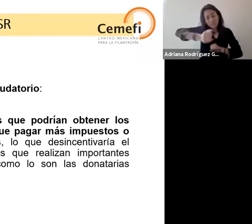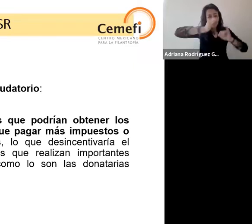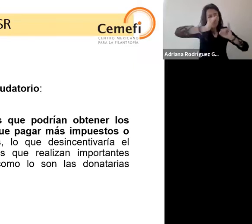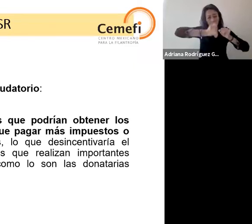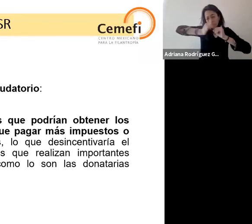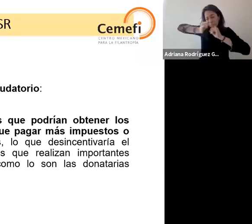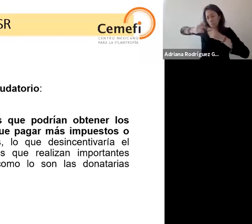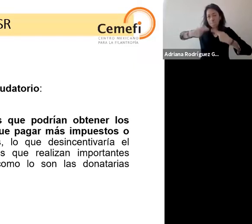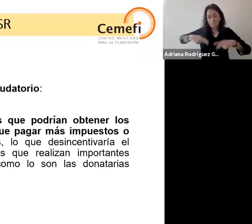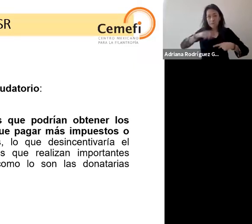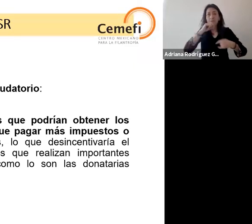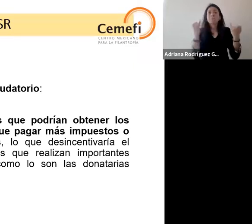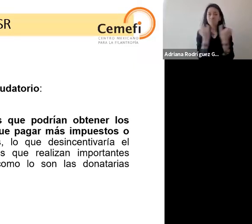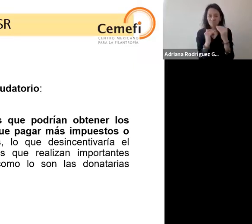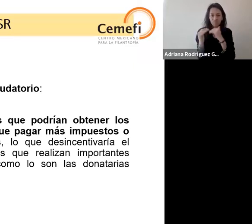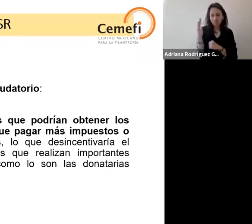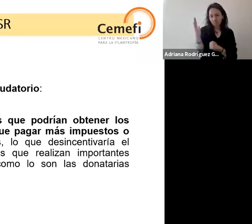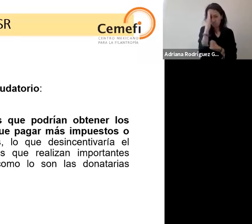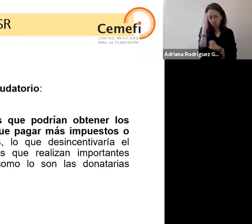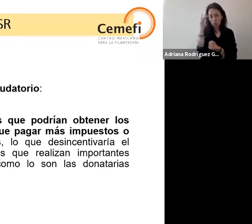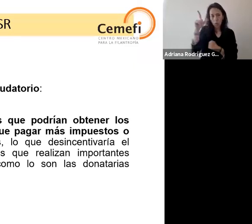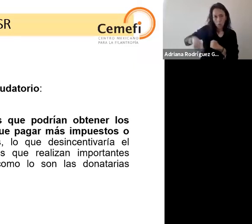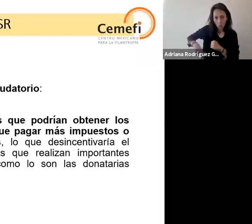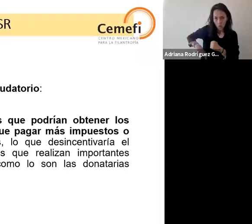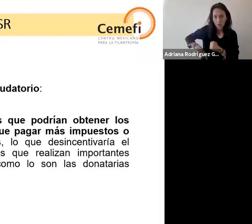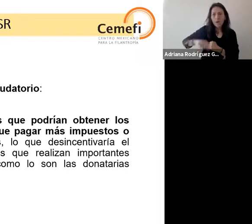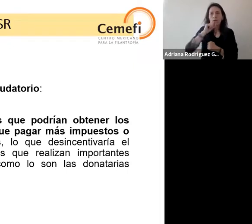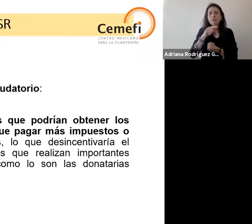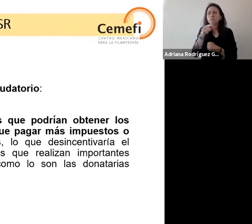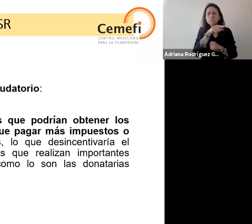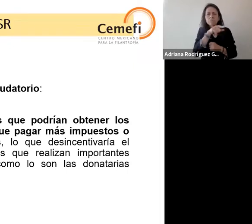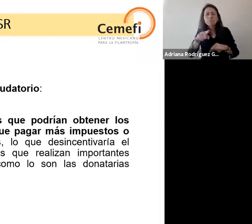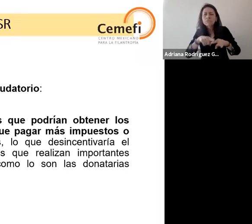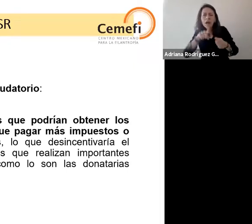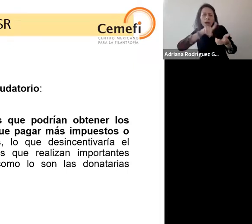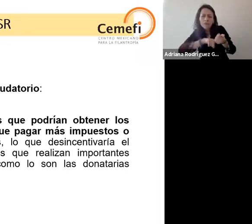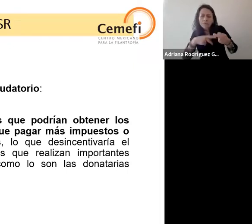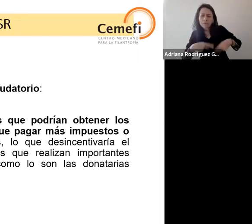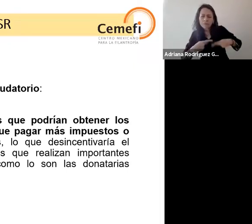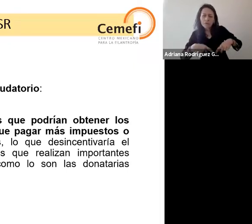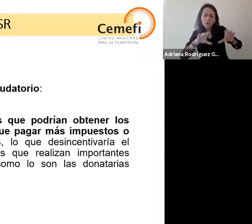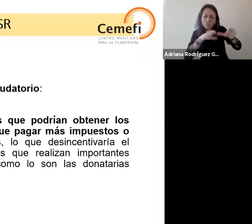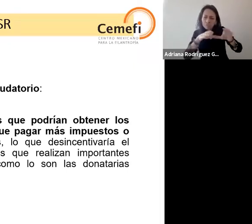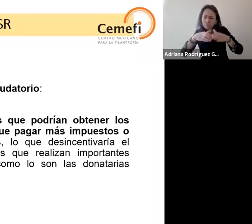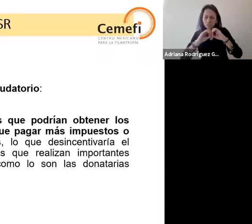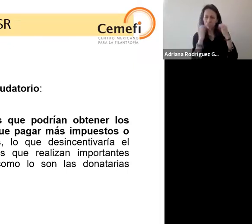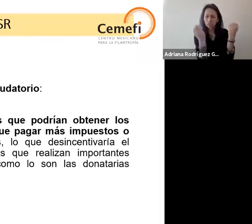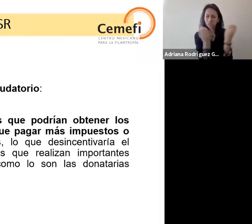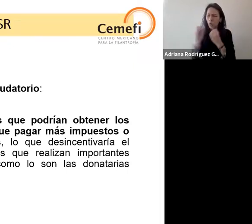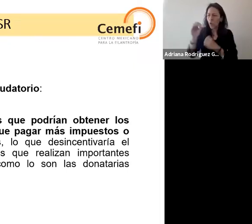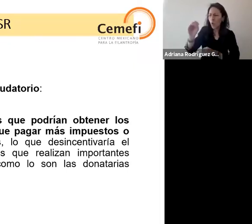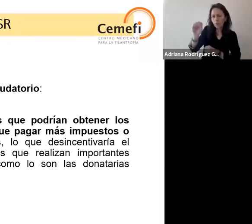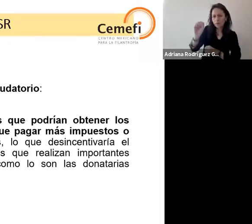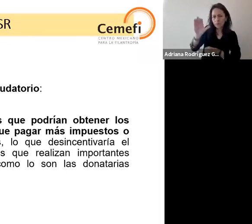para aquellas personas que son beneficiarias del trabajo de las organizaciones civiles, ¿no? Disminuiría las deducciones que pueden